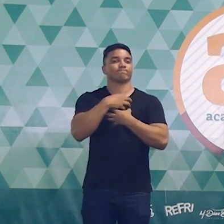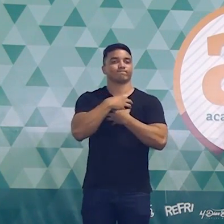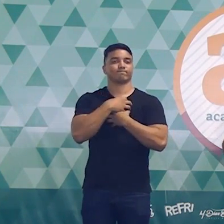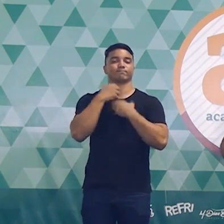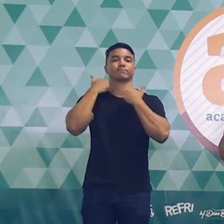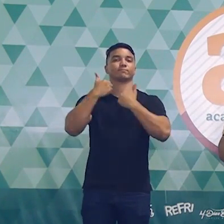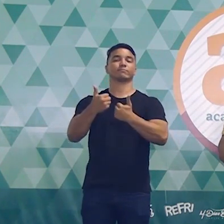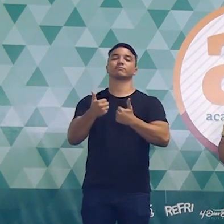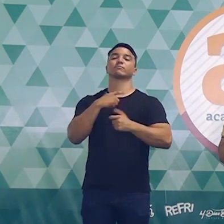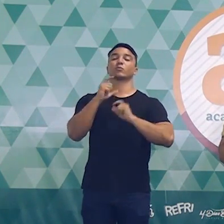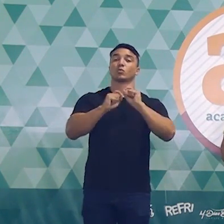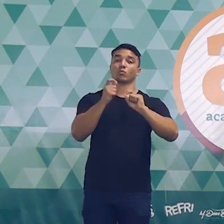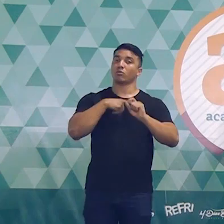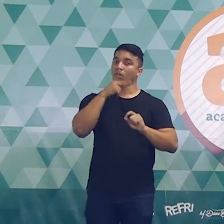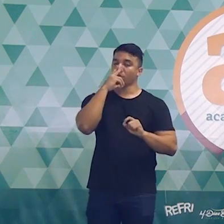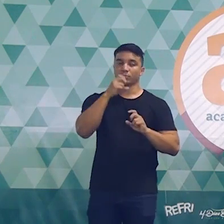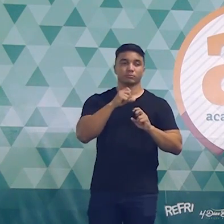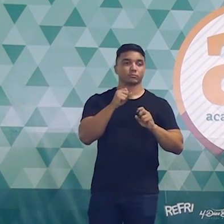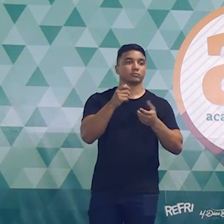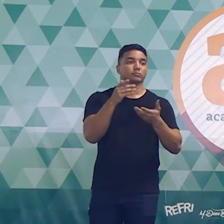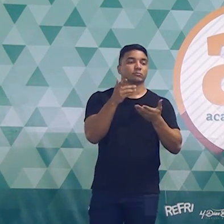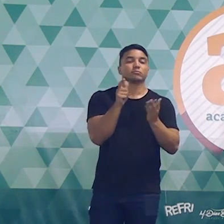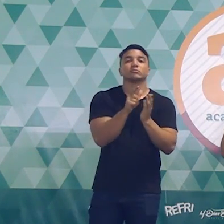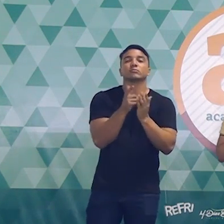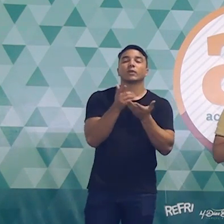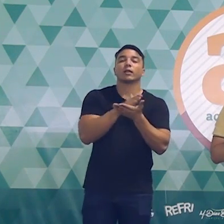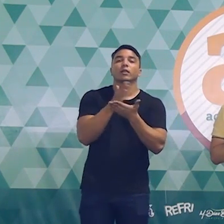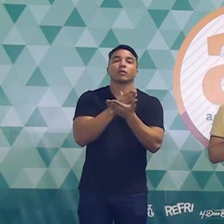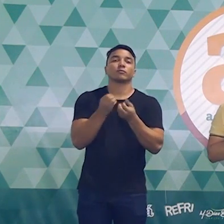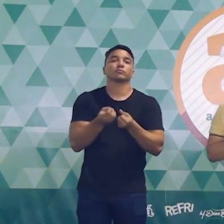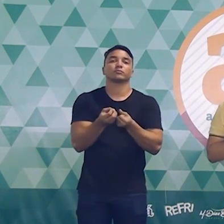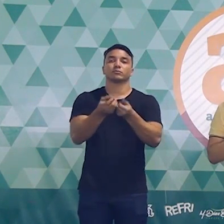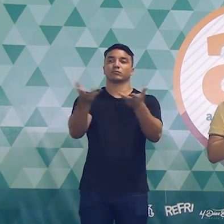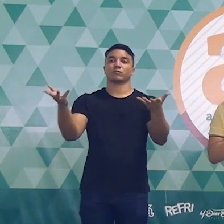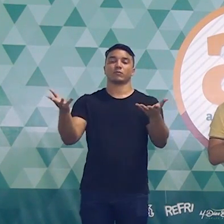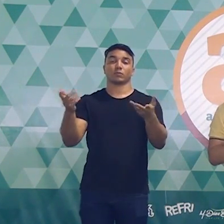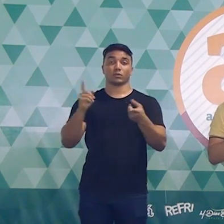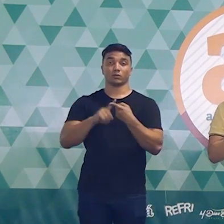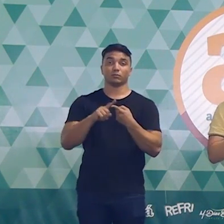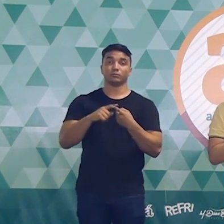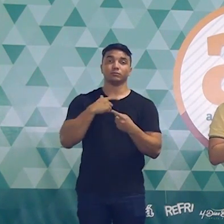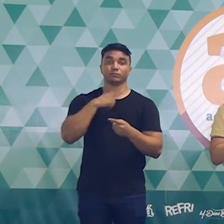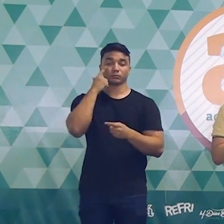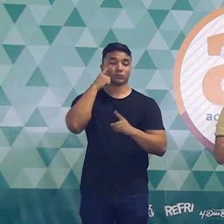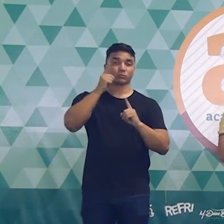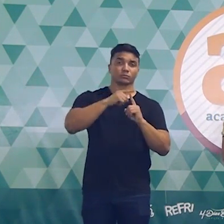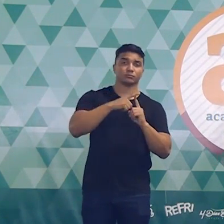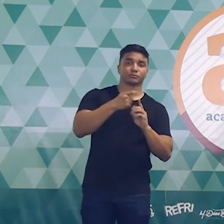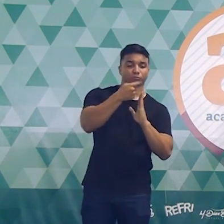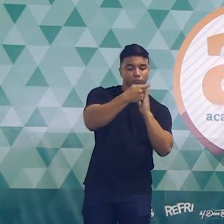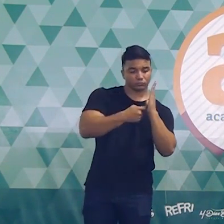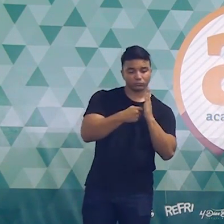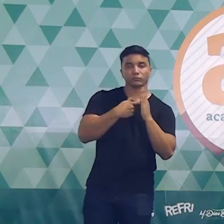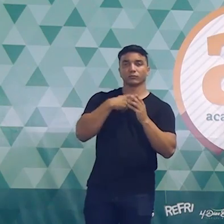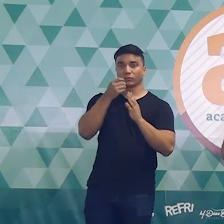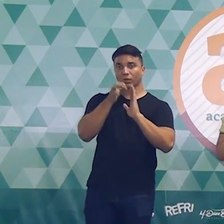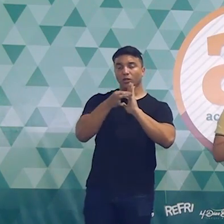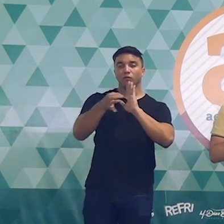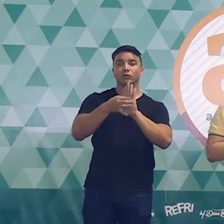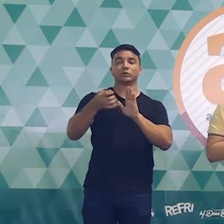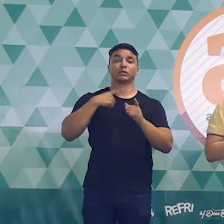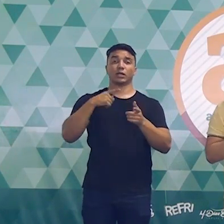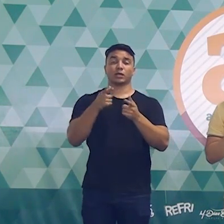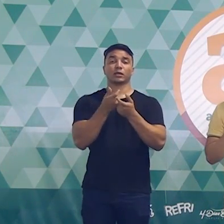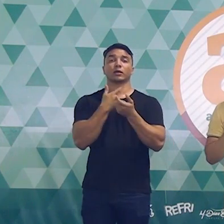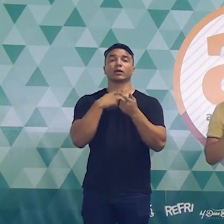oportunidade de oferecer essa obra didática para vocês, que tem modelos de redação, que tem teoria dissertativa, que tem